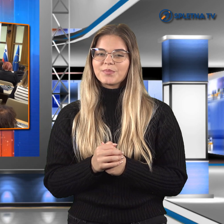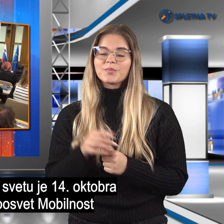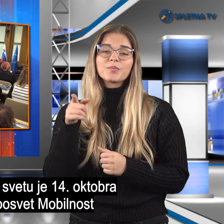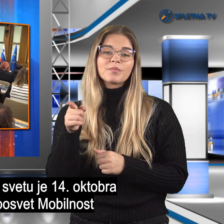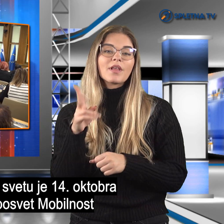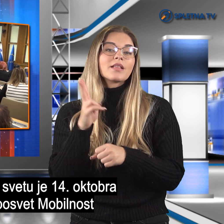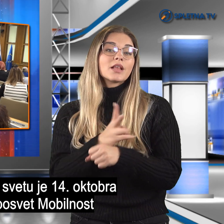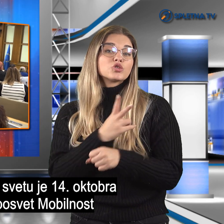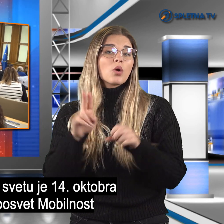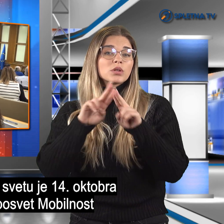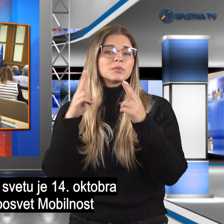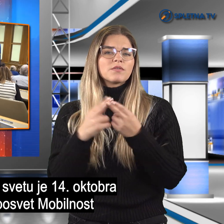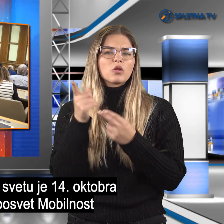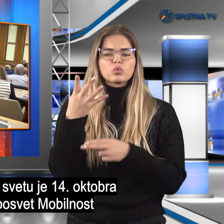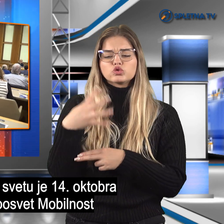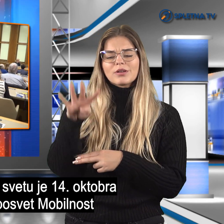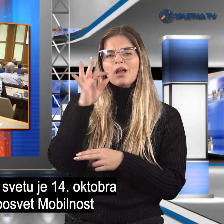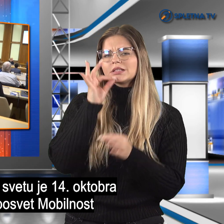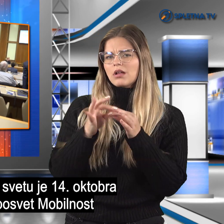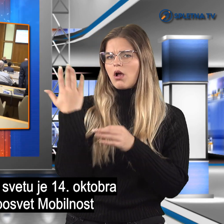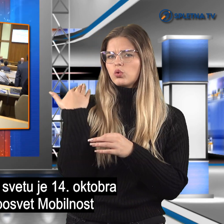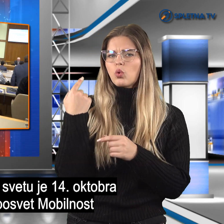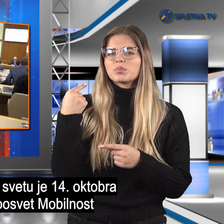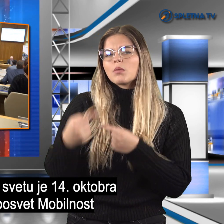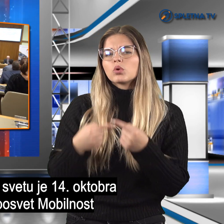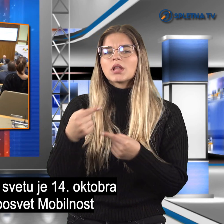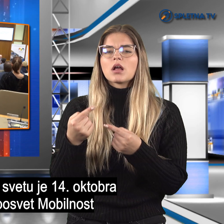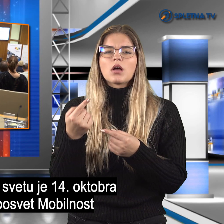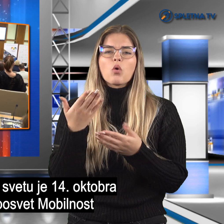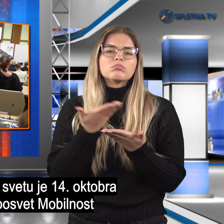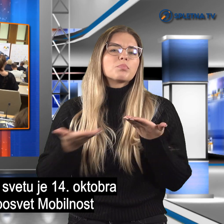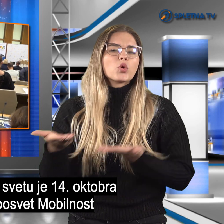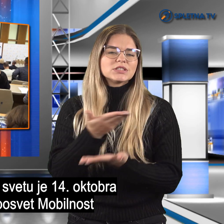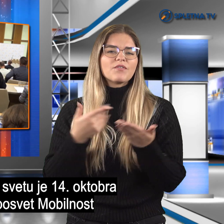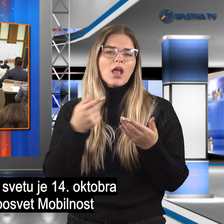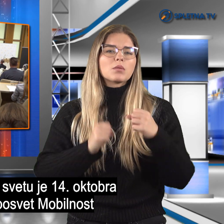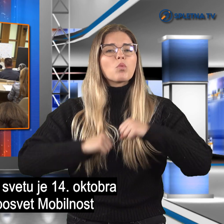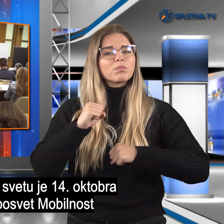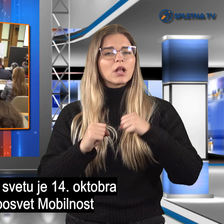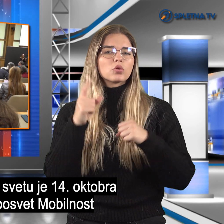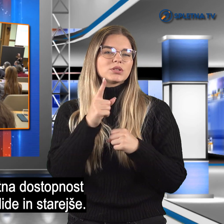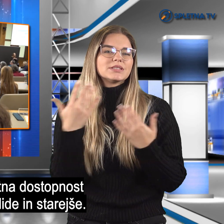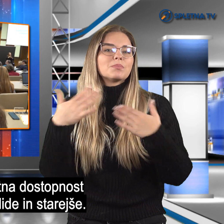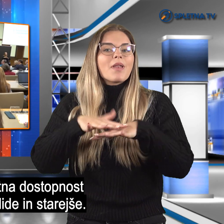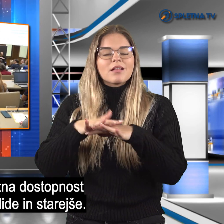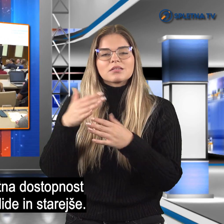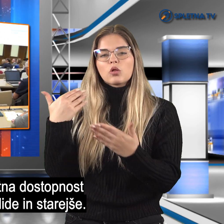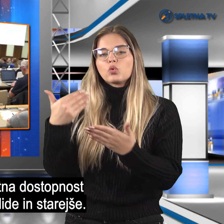V državnem svetu je 14. oktobra potekal posvet Mobilnost in spletna dostopnost za invalide